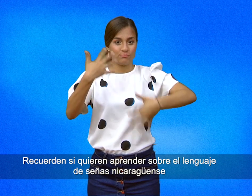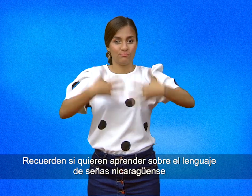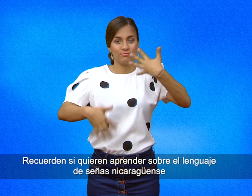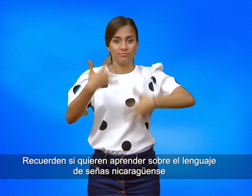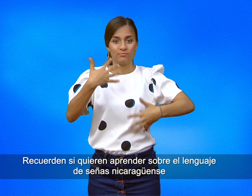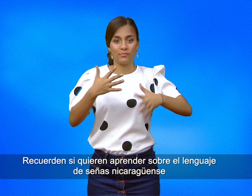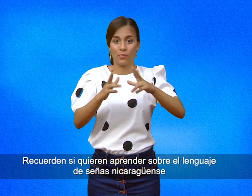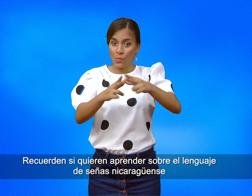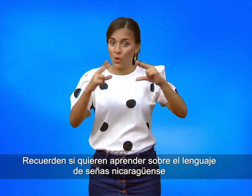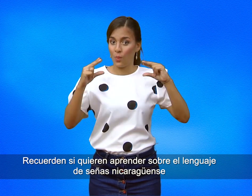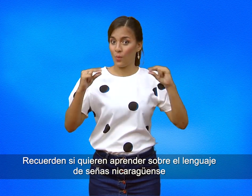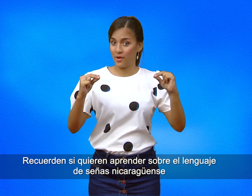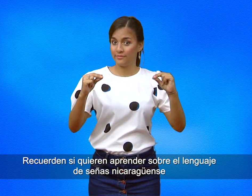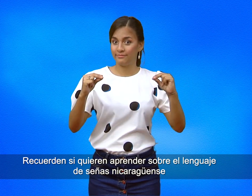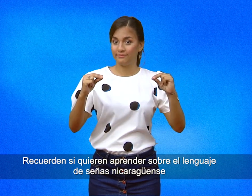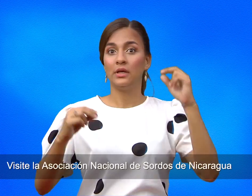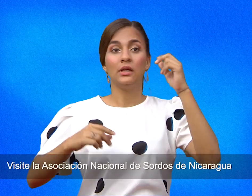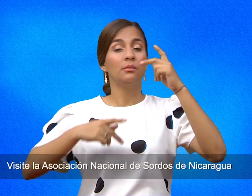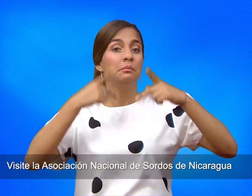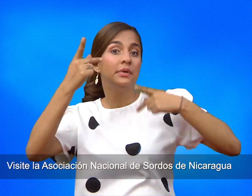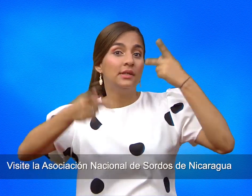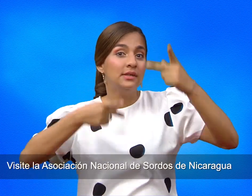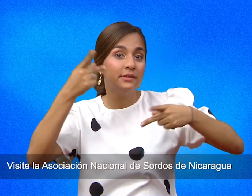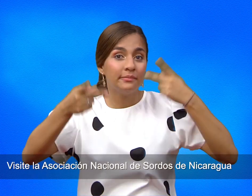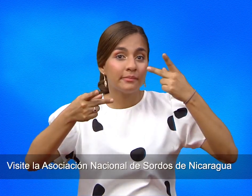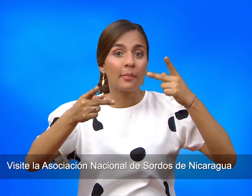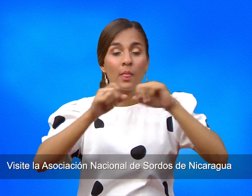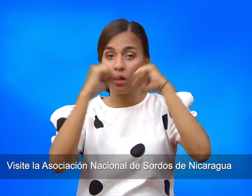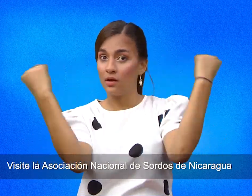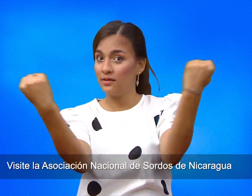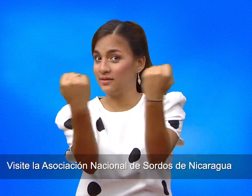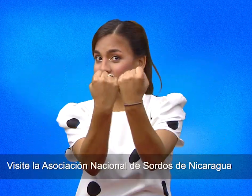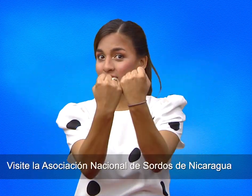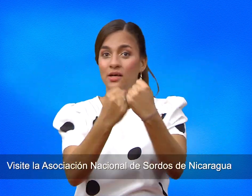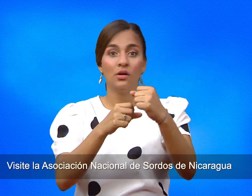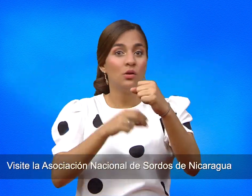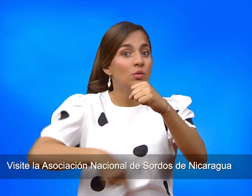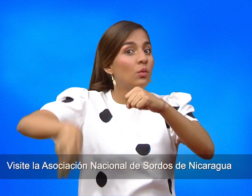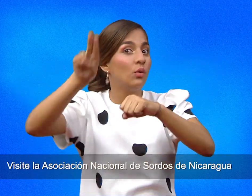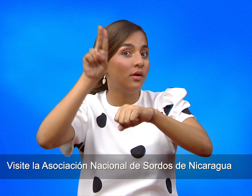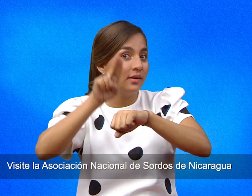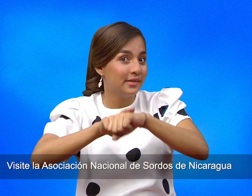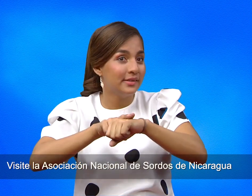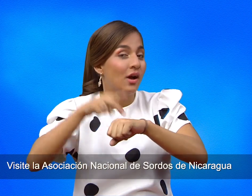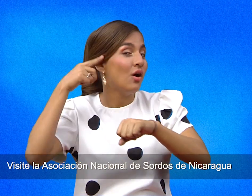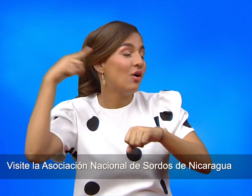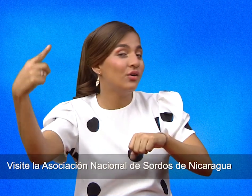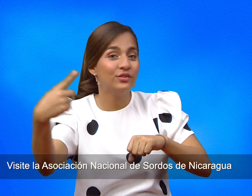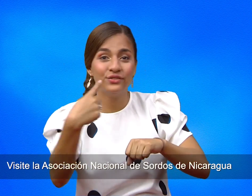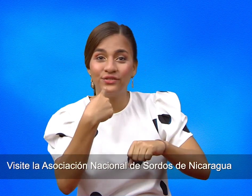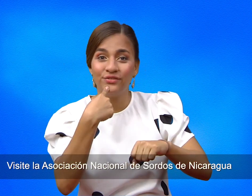de señas nicaragüense, visite la Asociación Nacional de